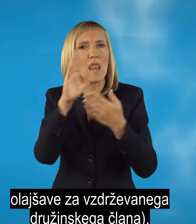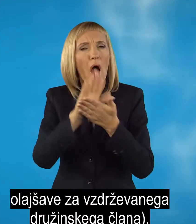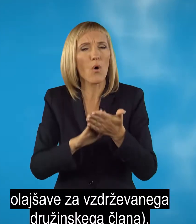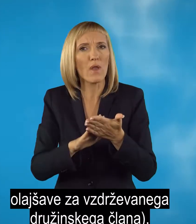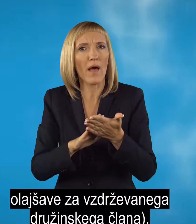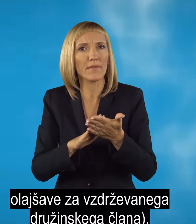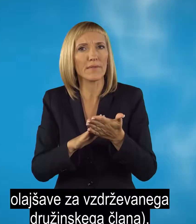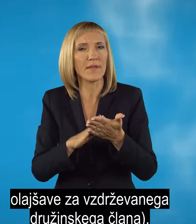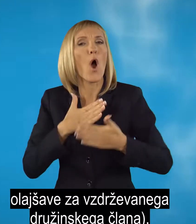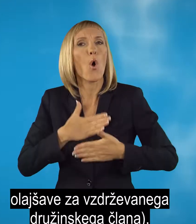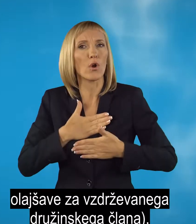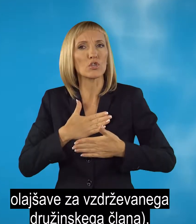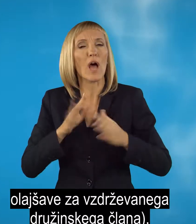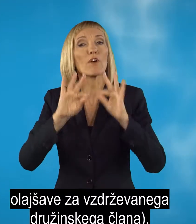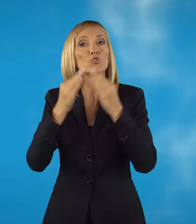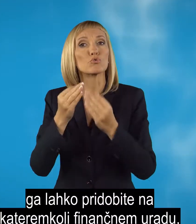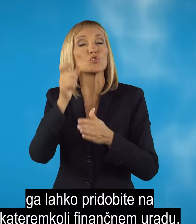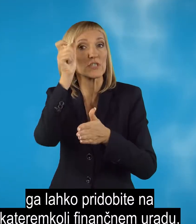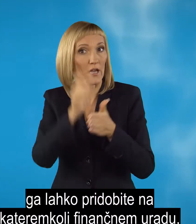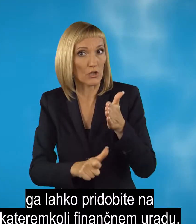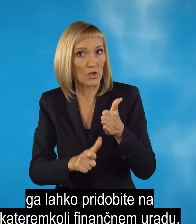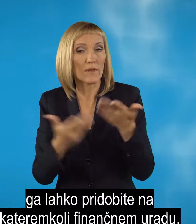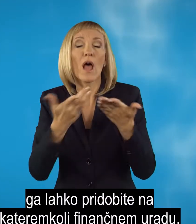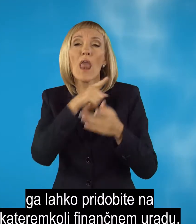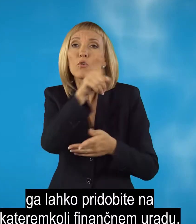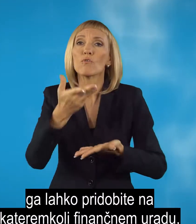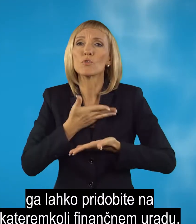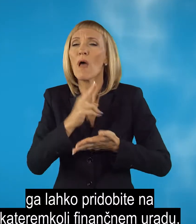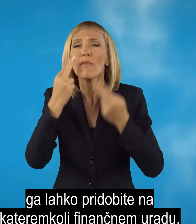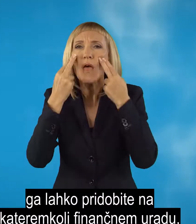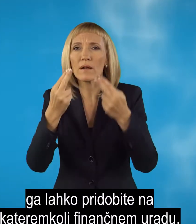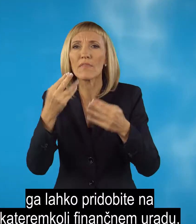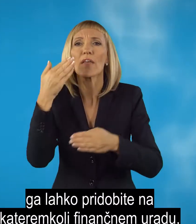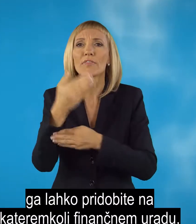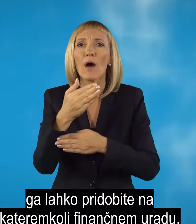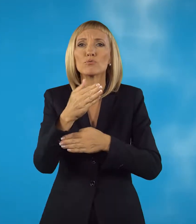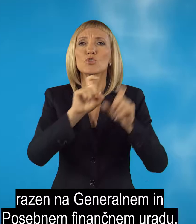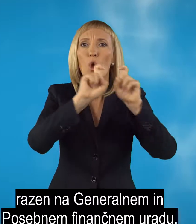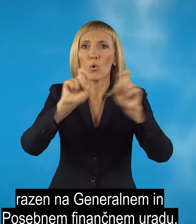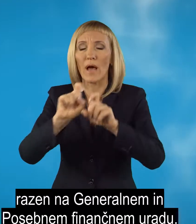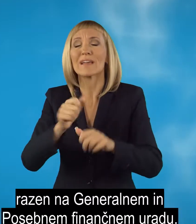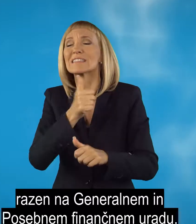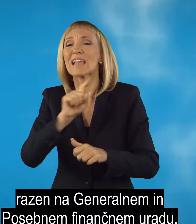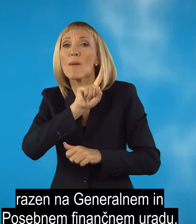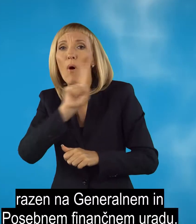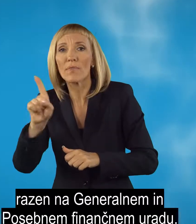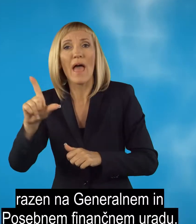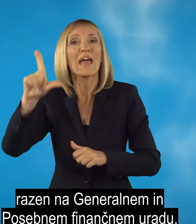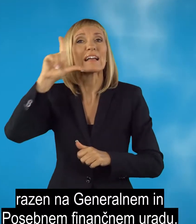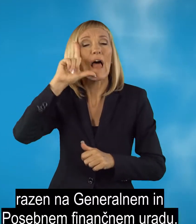vzdrževanega družinskega člana, ga lahko pridobite na kateremkoli finančnem uradu, razen na generalnem in posebnem finančnem